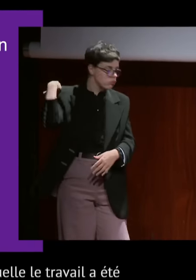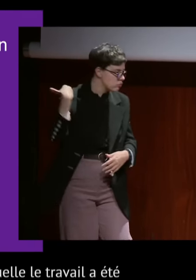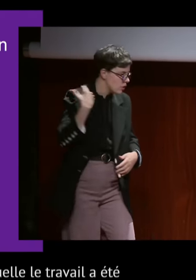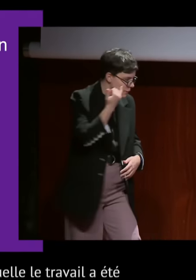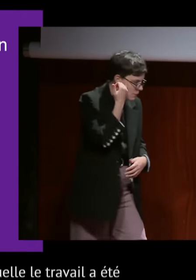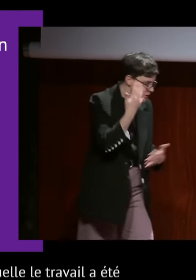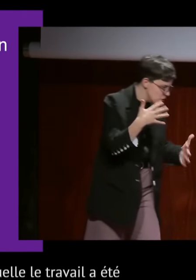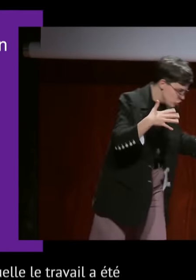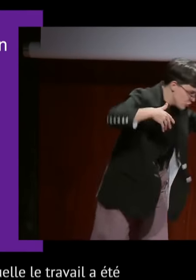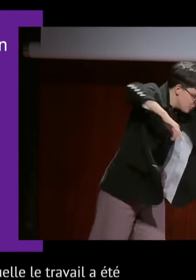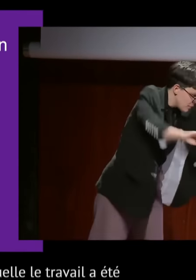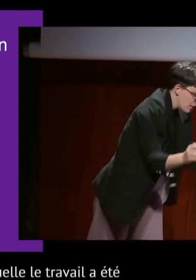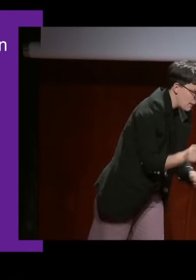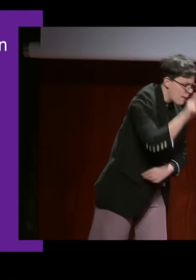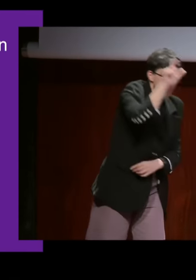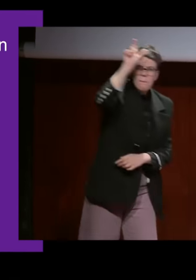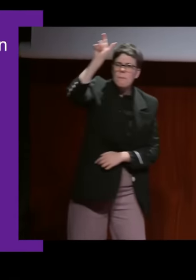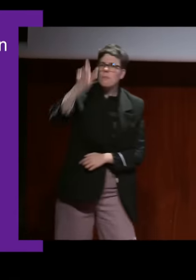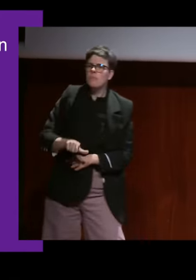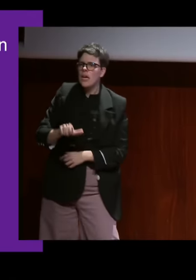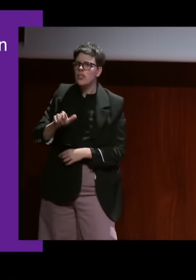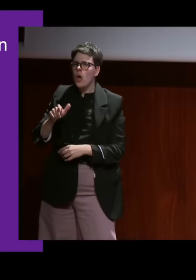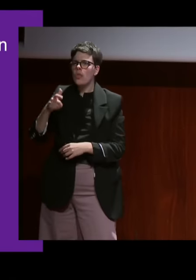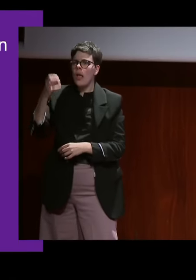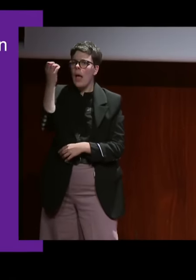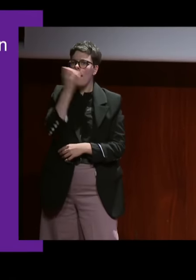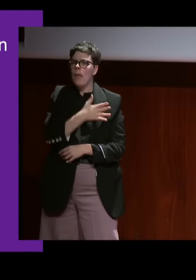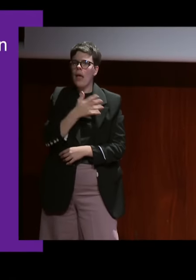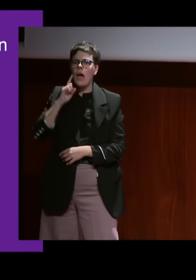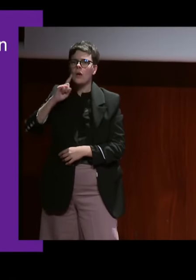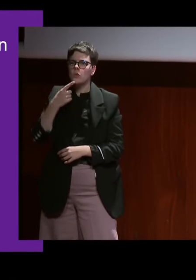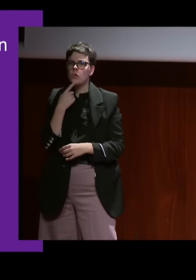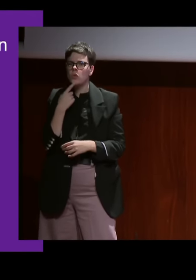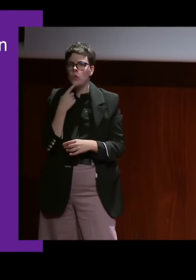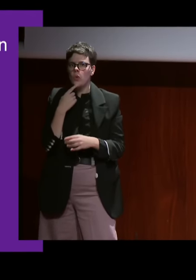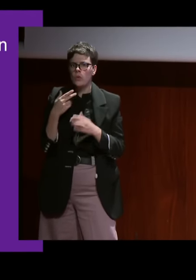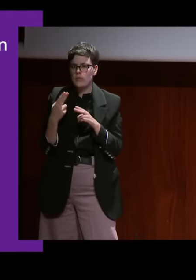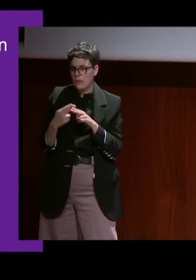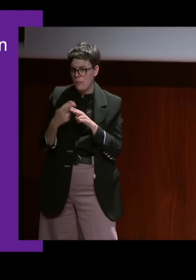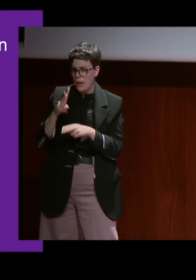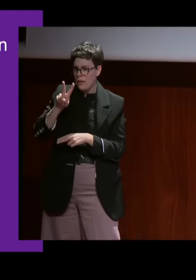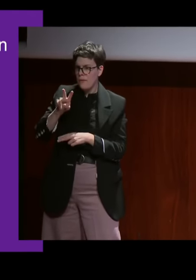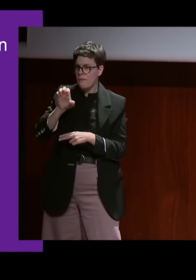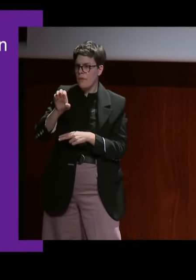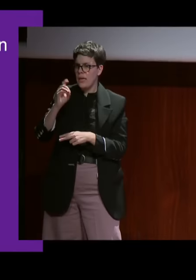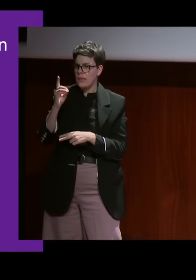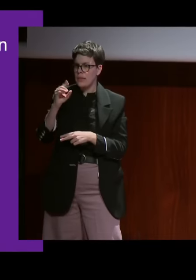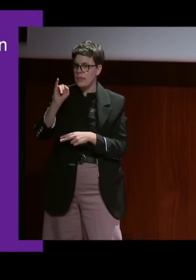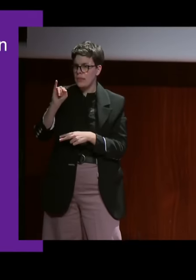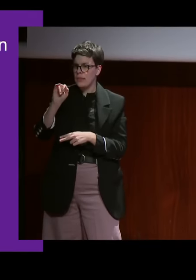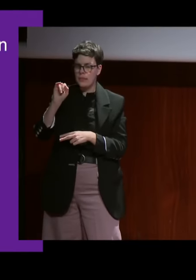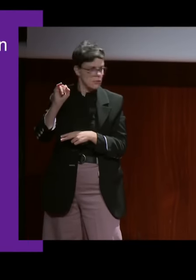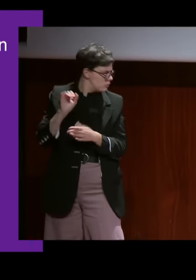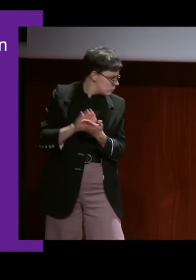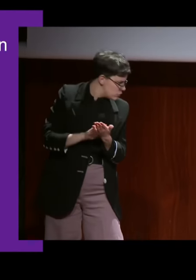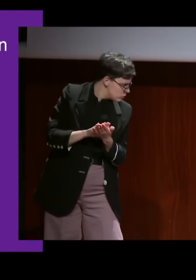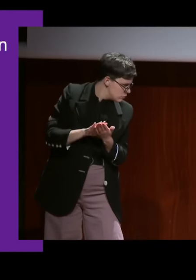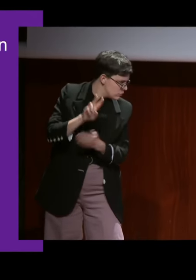qui n'est pas nouvelle et qui a déjà été développée depuis longtemps, par un Américain sourd qui